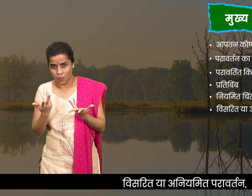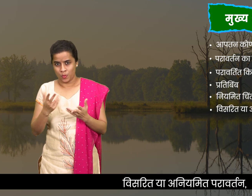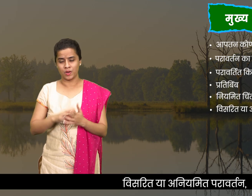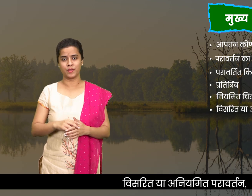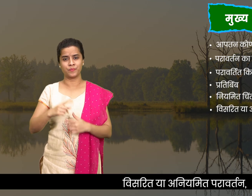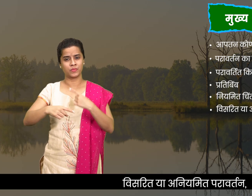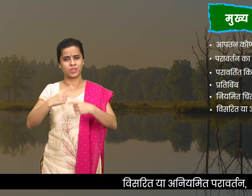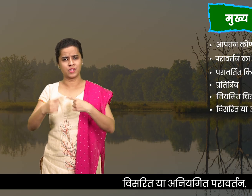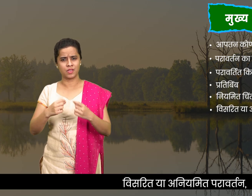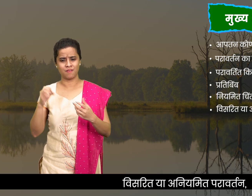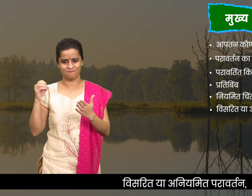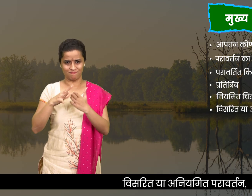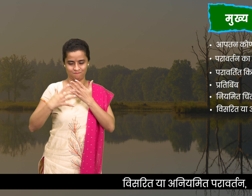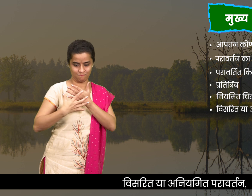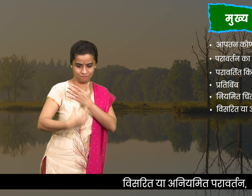अनियमित परिवर्तन,